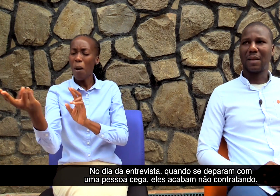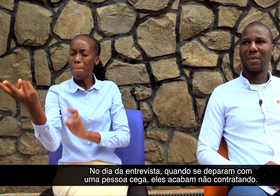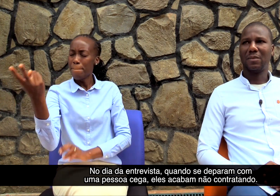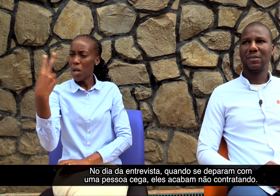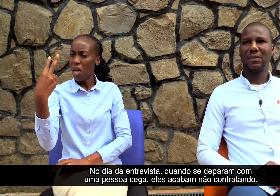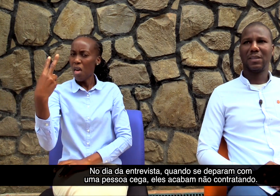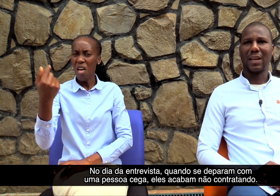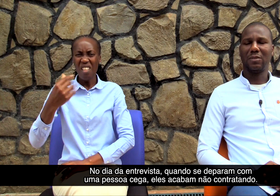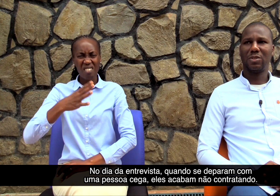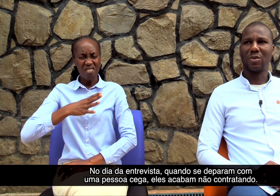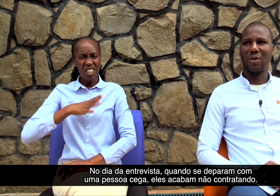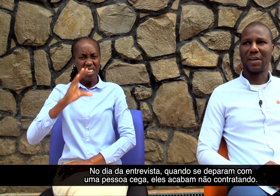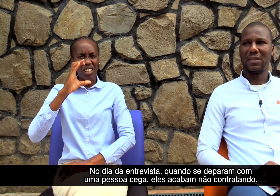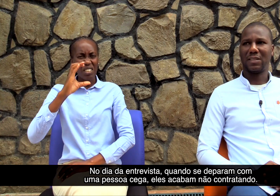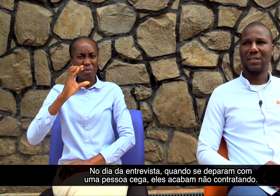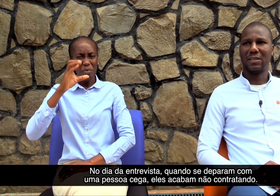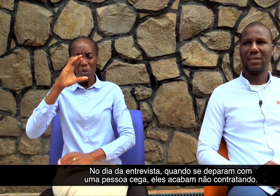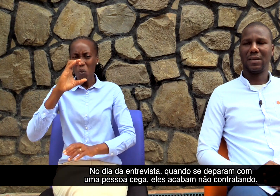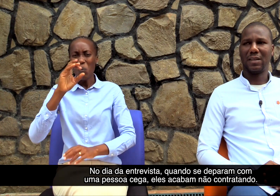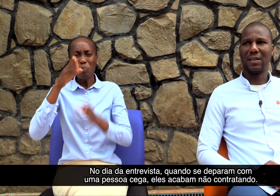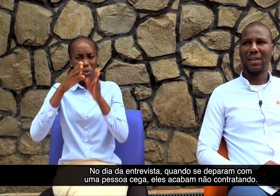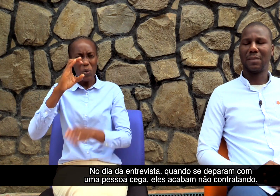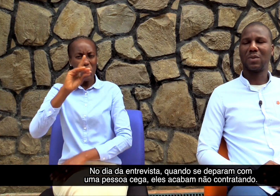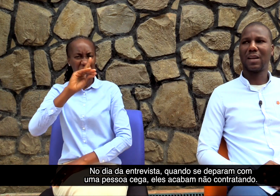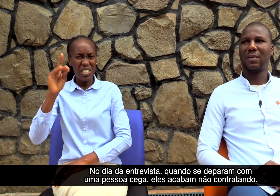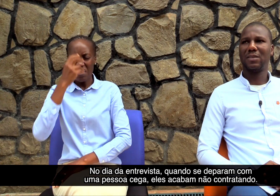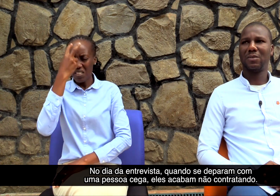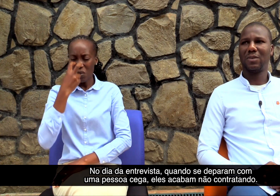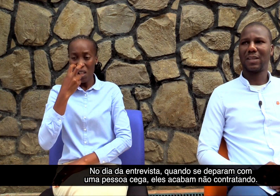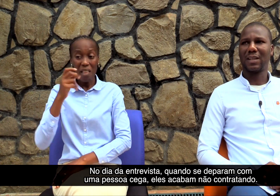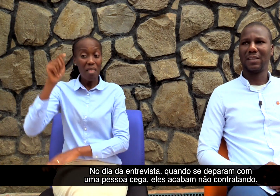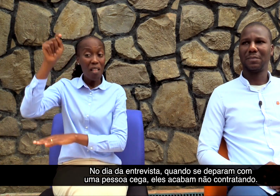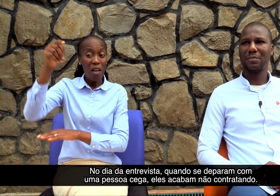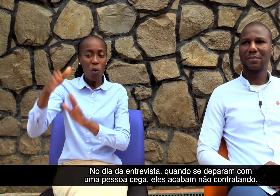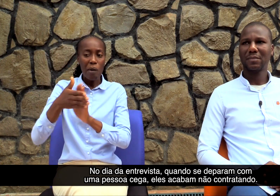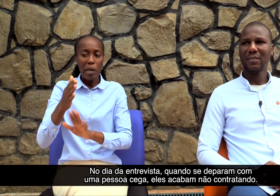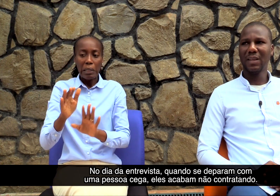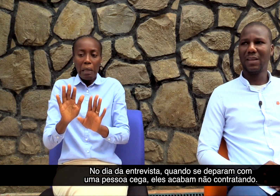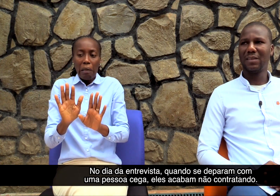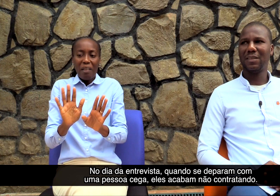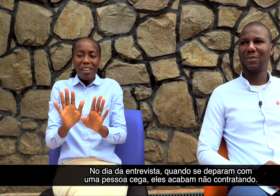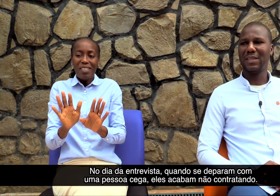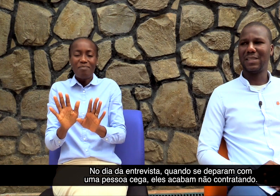eles acabam criando histórias e a pessoa acaba não sendo contratada.